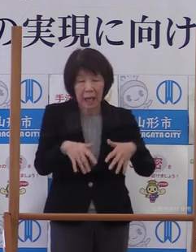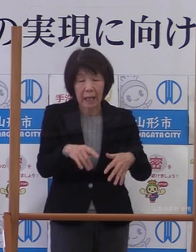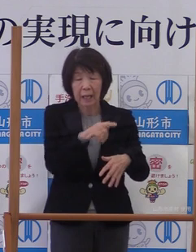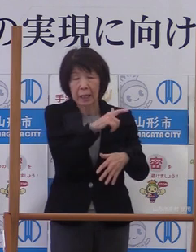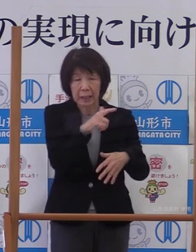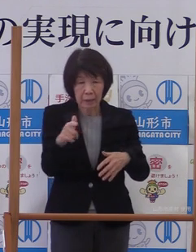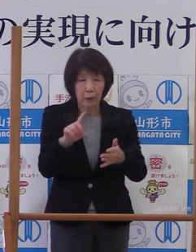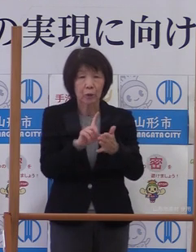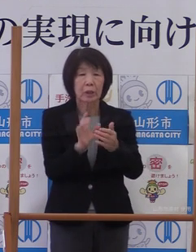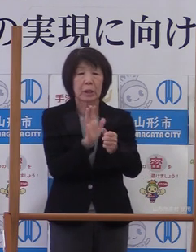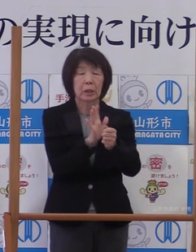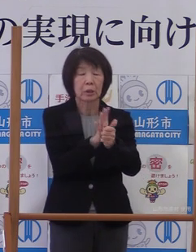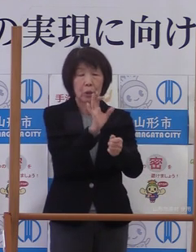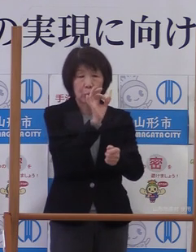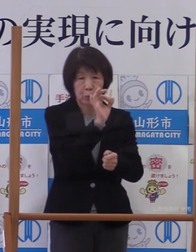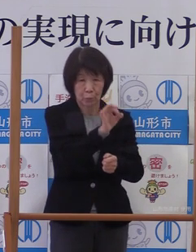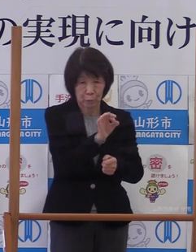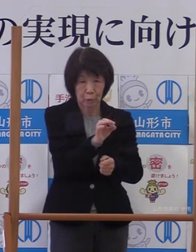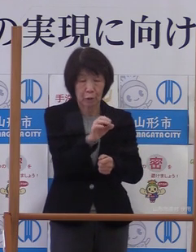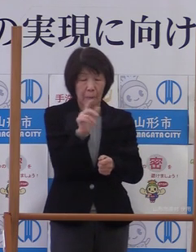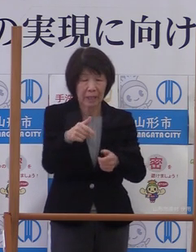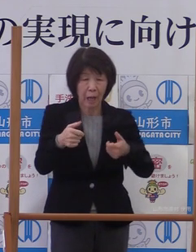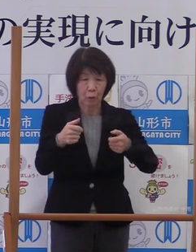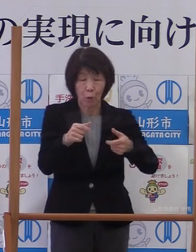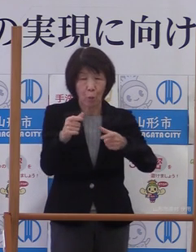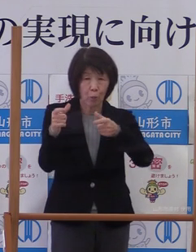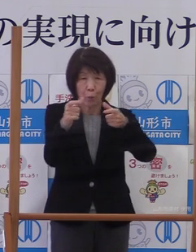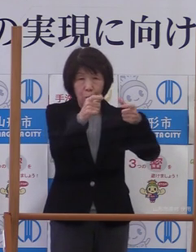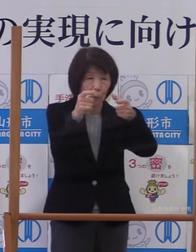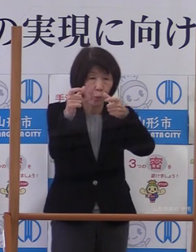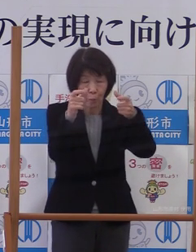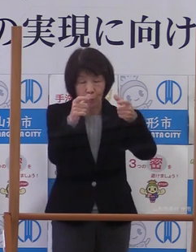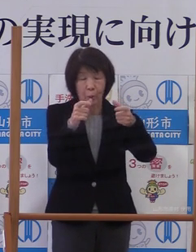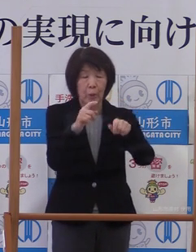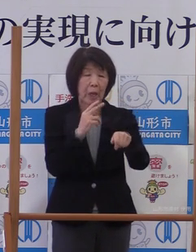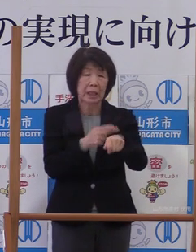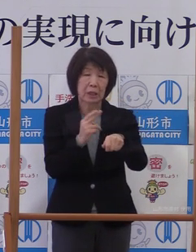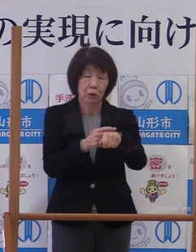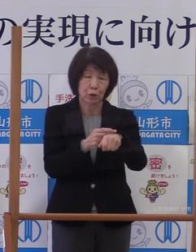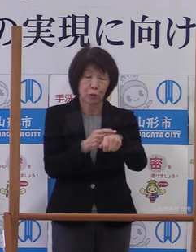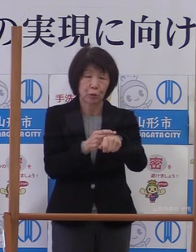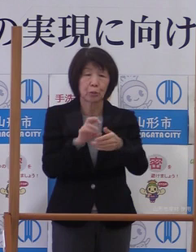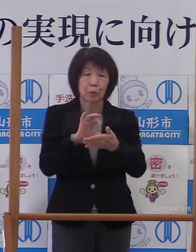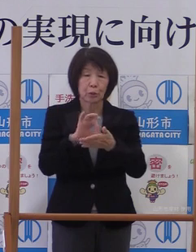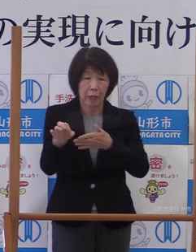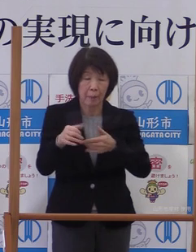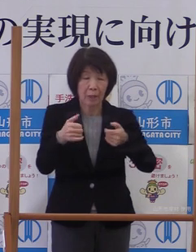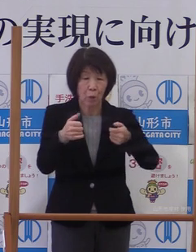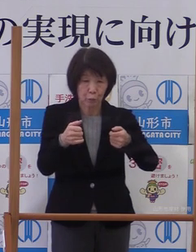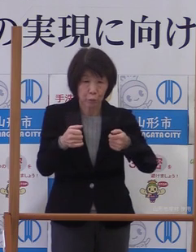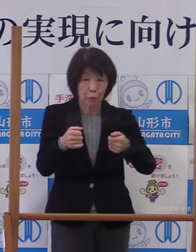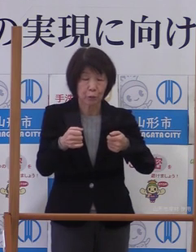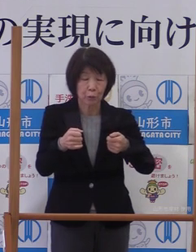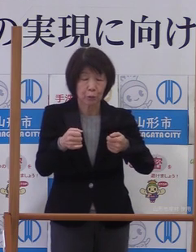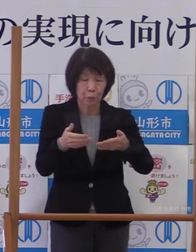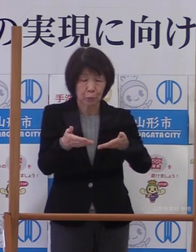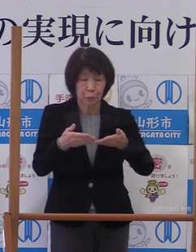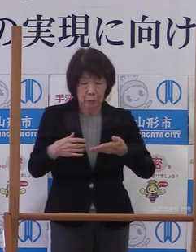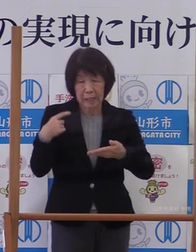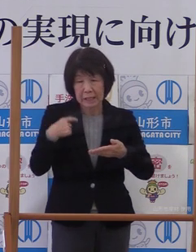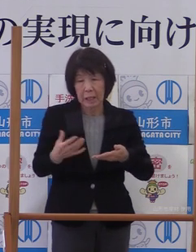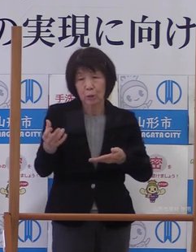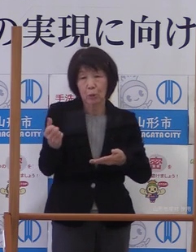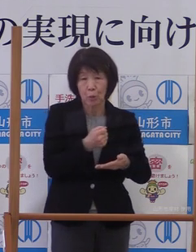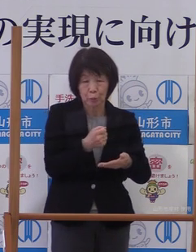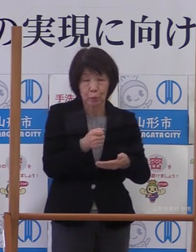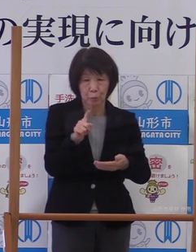行うとともに、ドローンを活用したセンシング技術の導入やドローン操縦に必要な資格取得に対して支